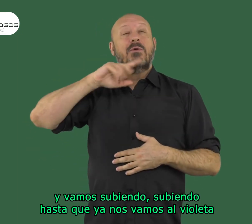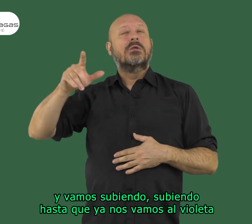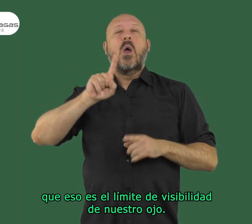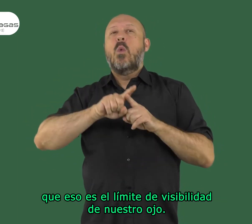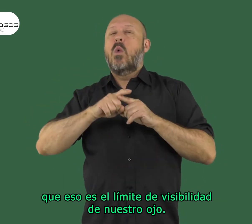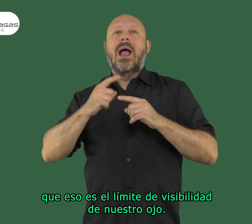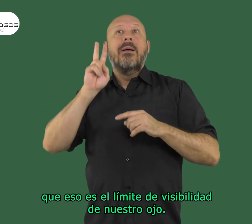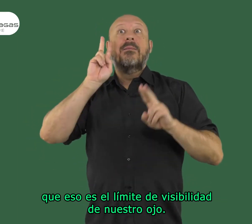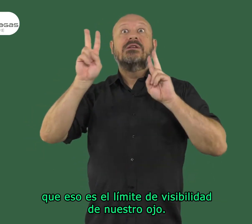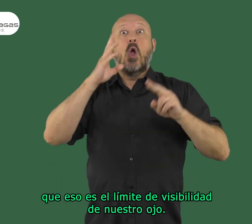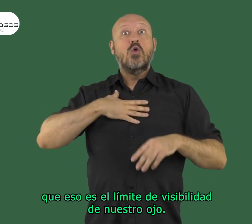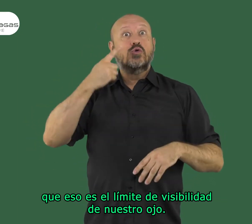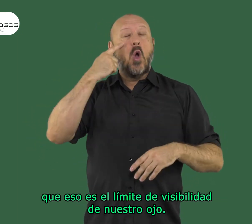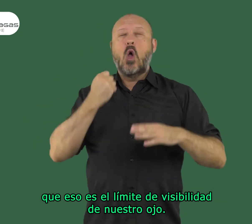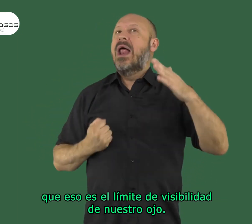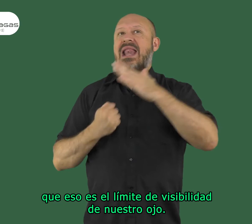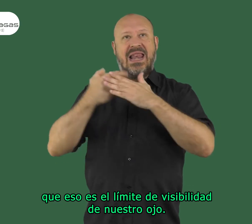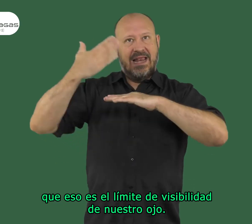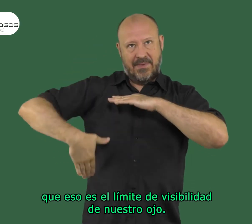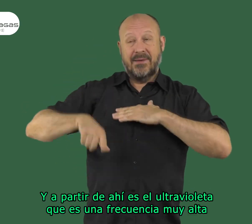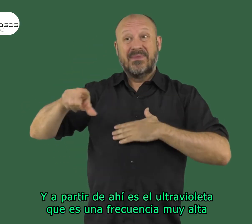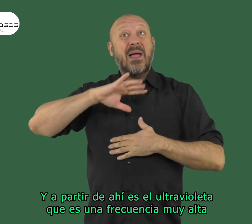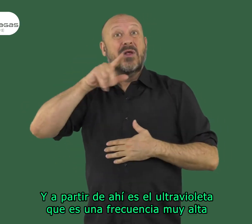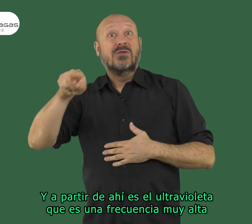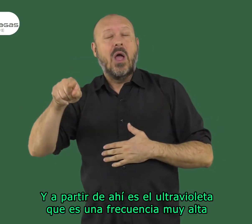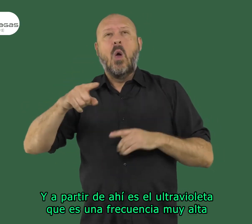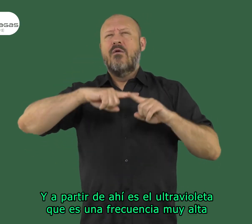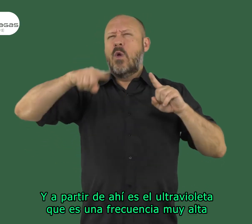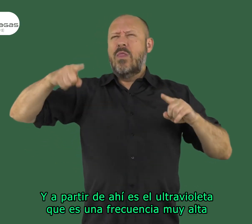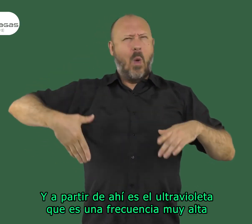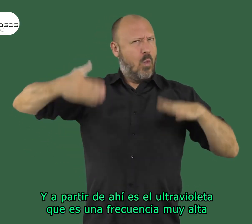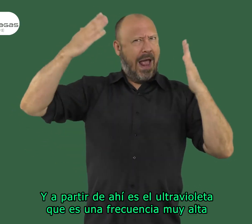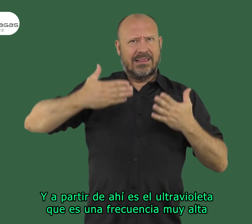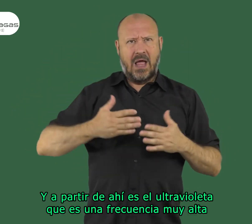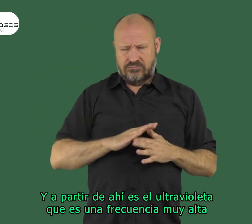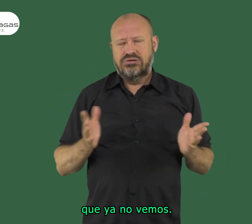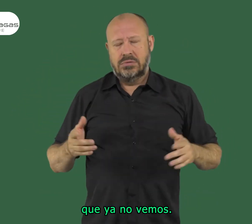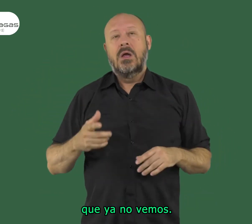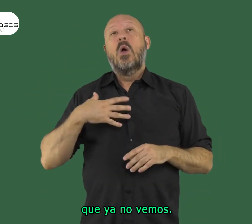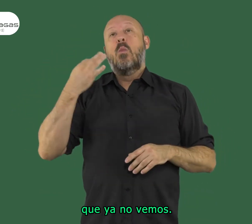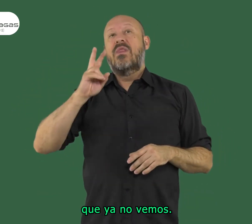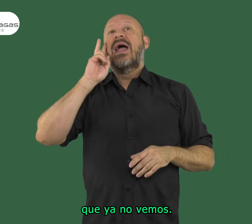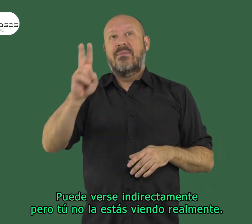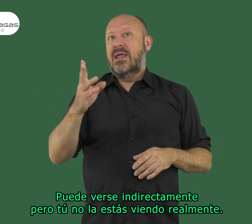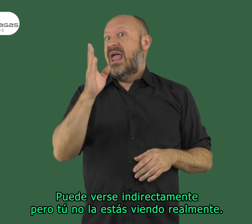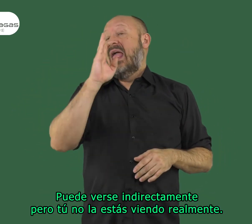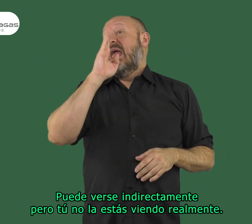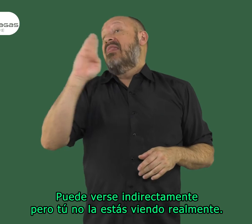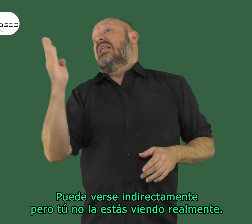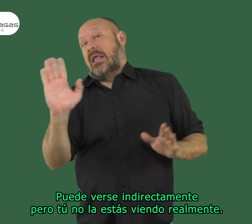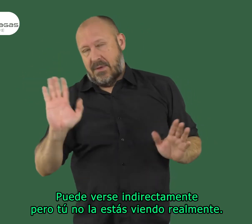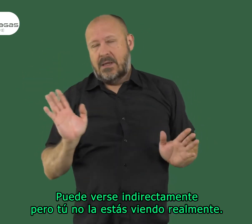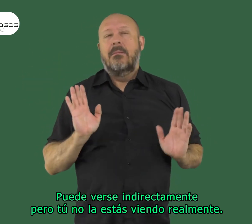al violeta, que eso es el límite de visibilidad de nuestro ojo. Y a partir de ahí es el ultravioleta, que es una frecuencia muy alta que ya no vemos. Puede